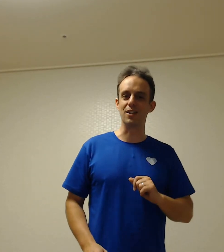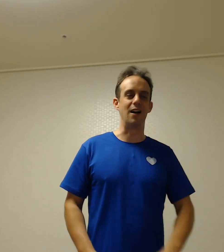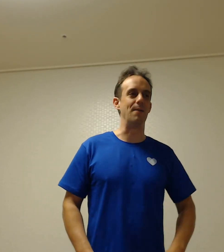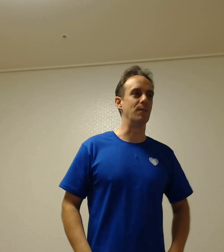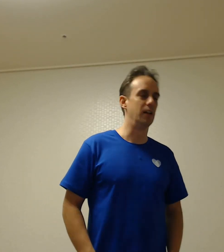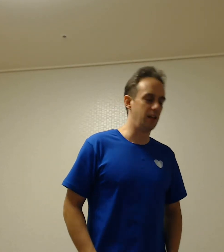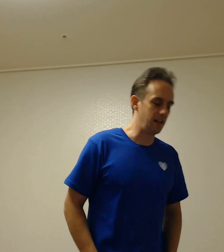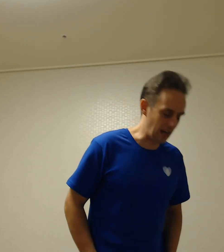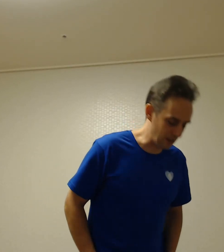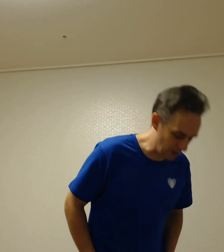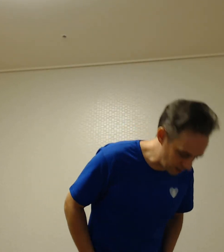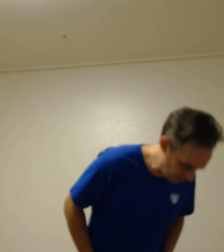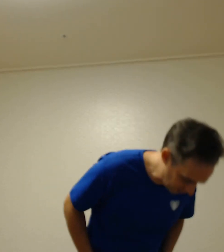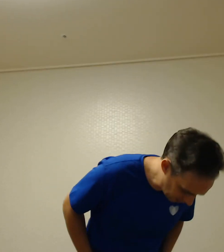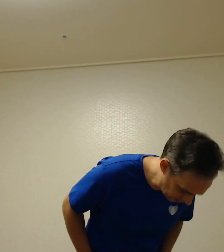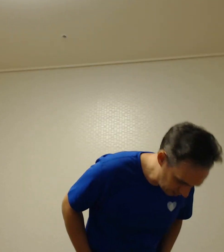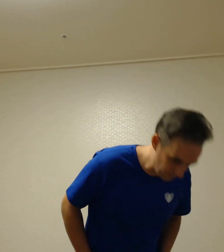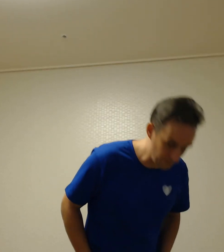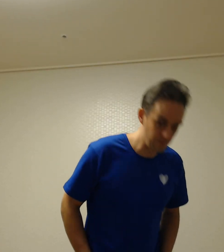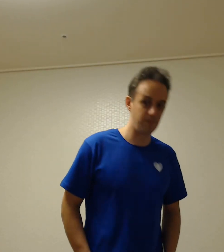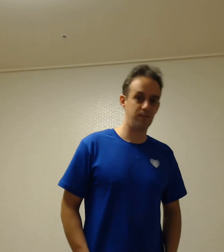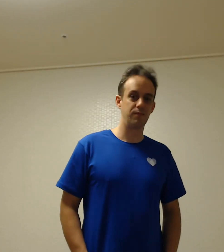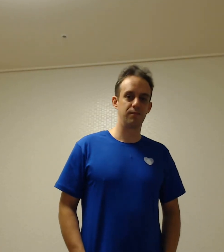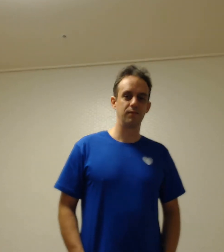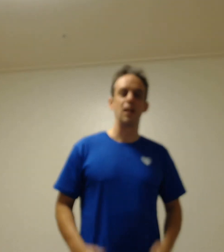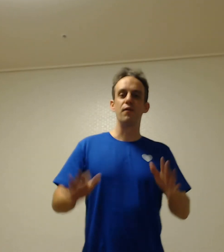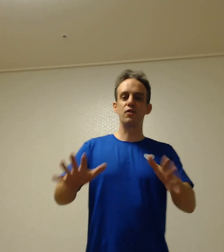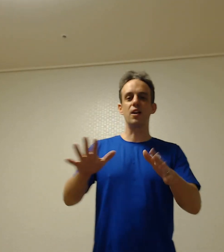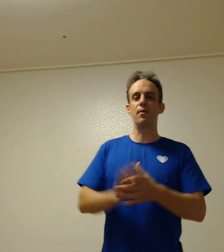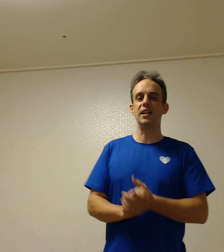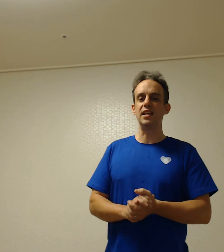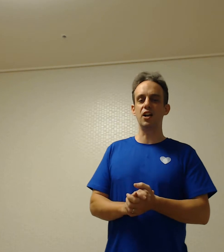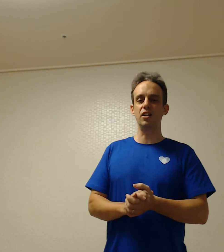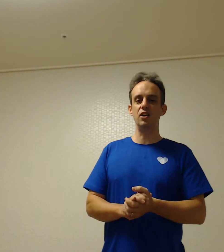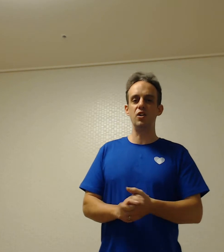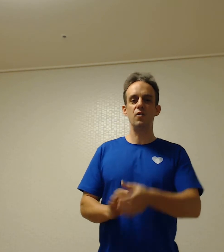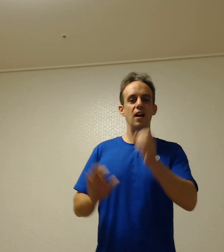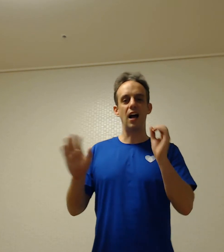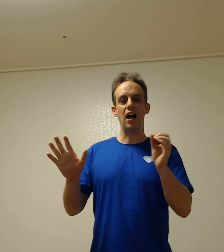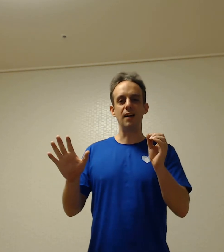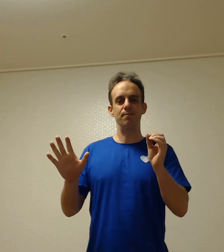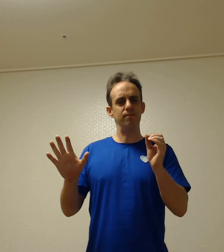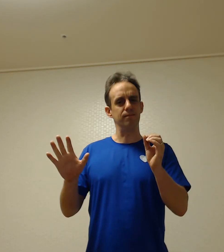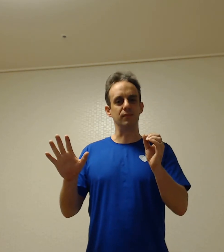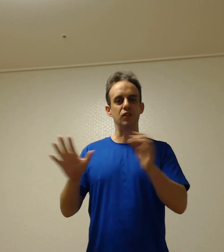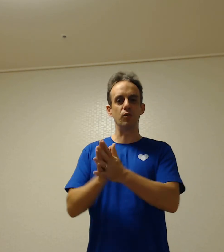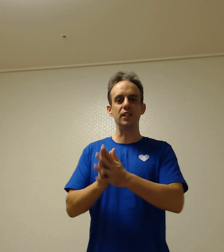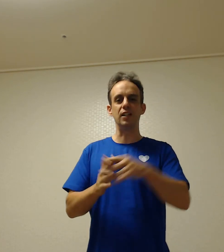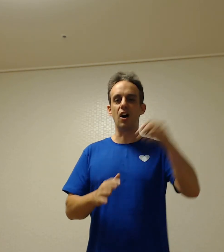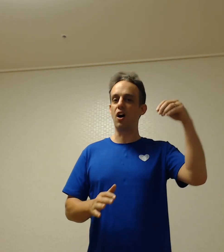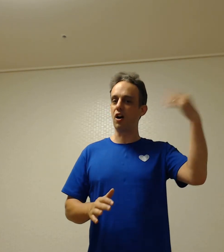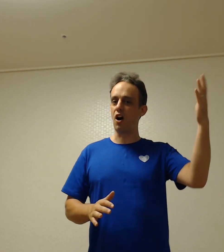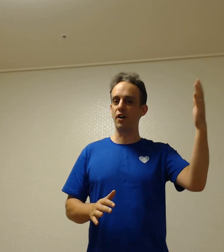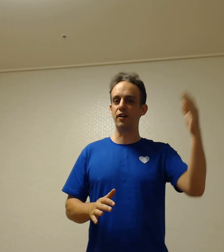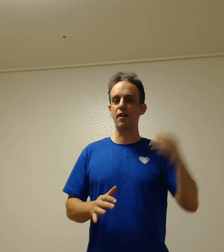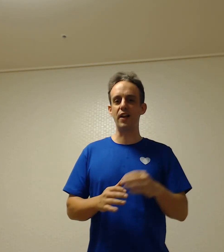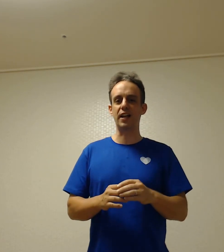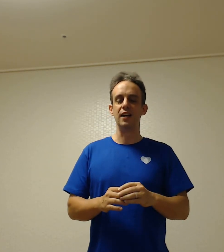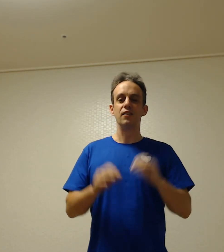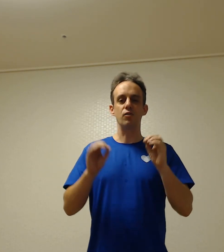time. 안녕하십니까? For somebody younger than you, don't need the honorific, so just